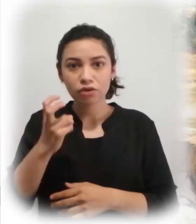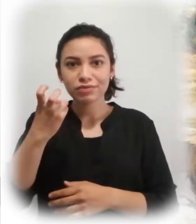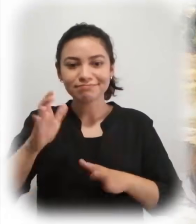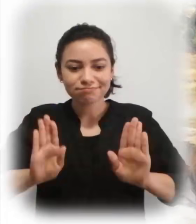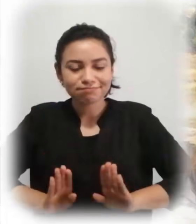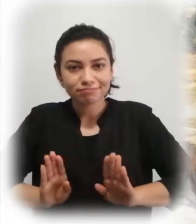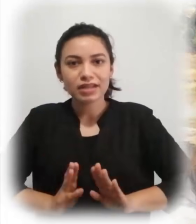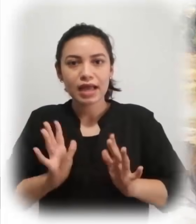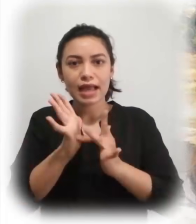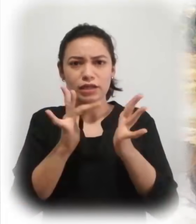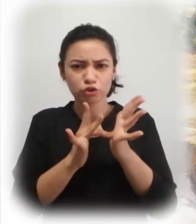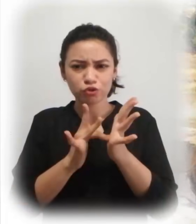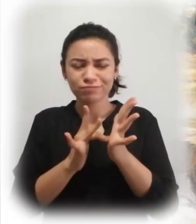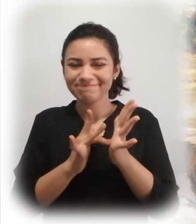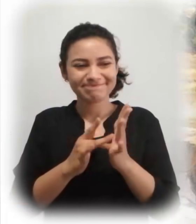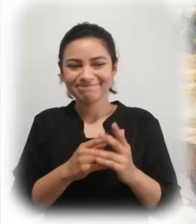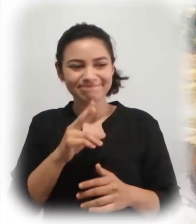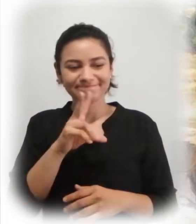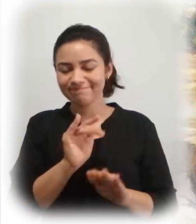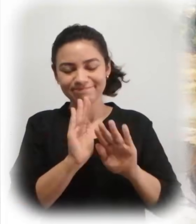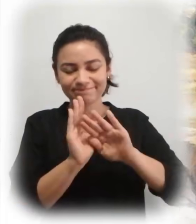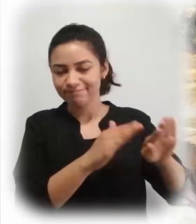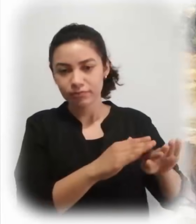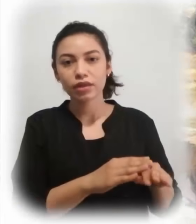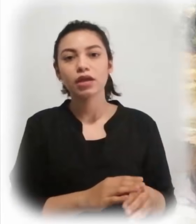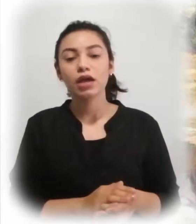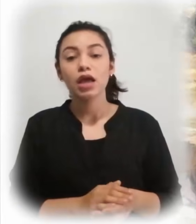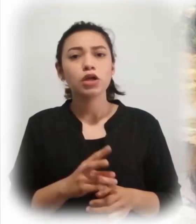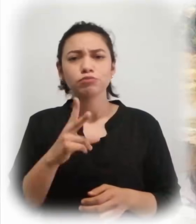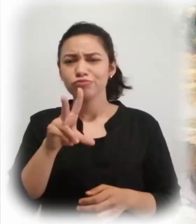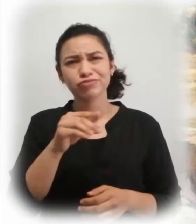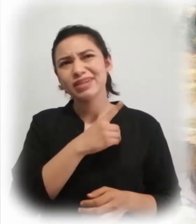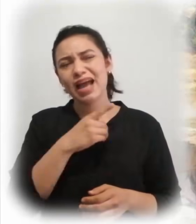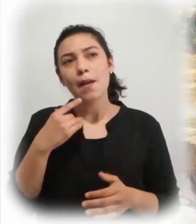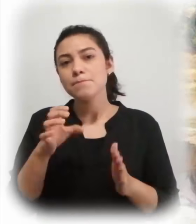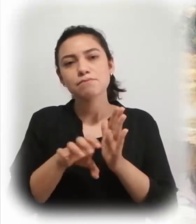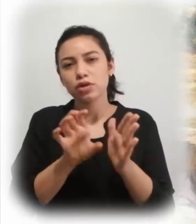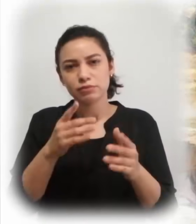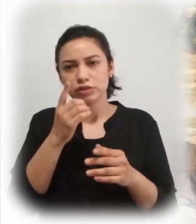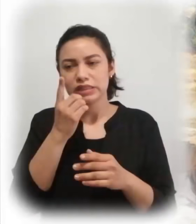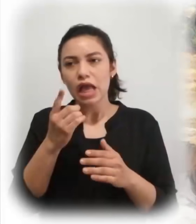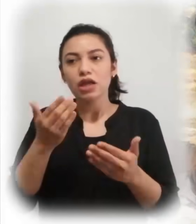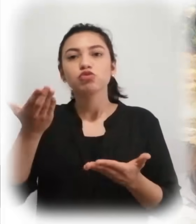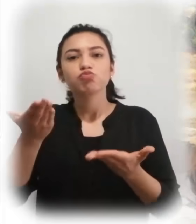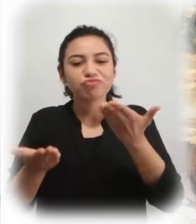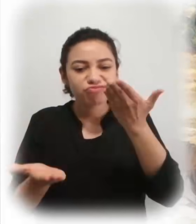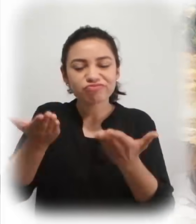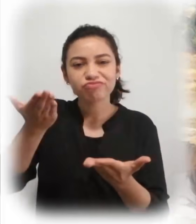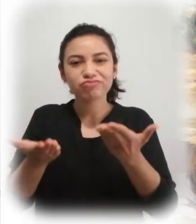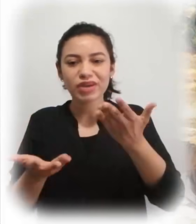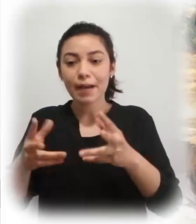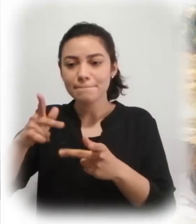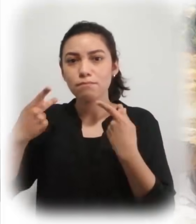figura. No nos gusta la comparación que se hace de las multitudes refiriéndose a ellas como borregos,